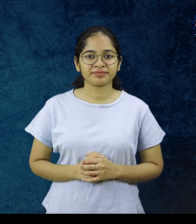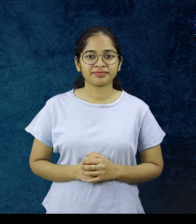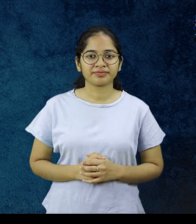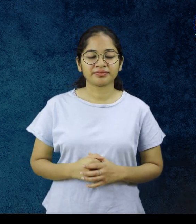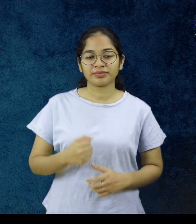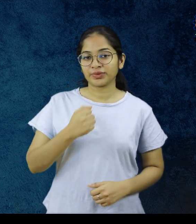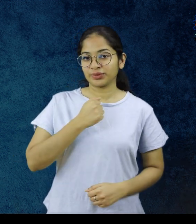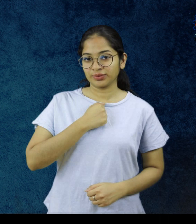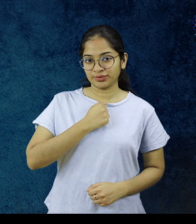मेरा